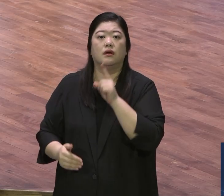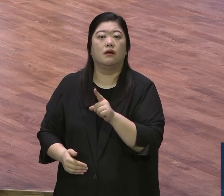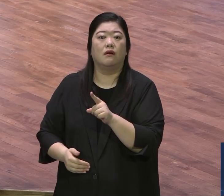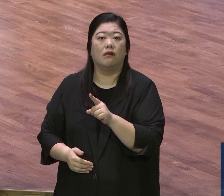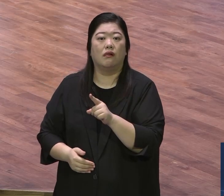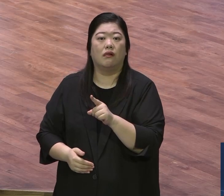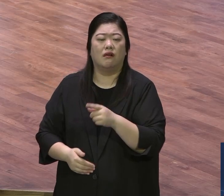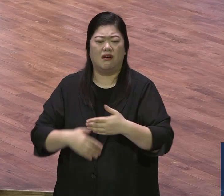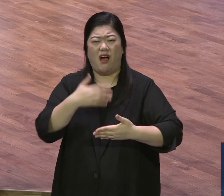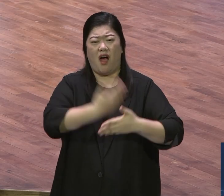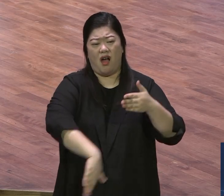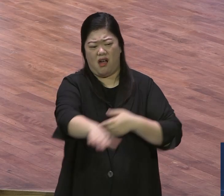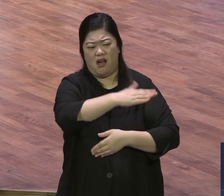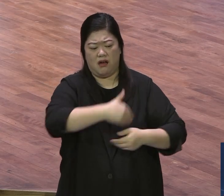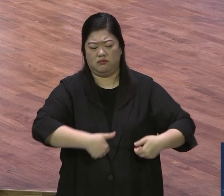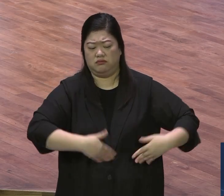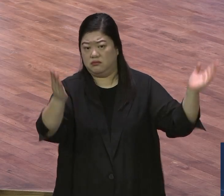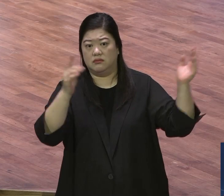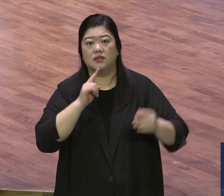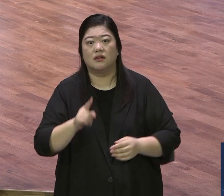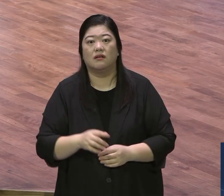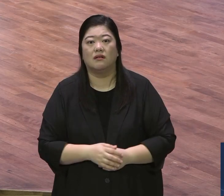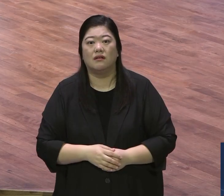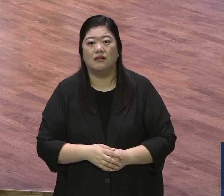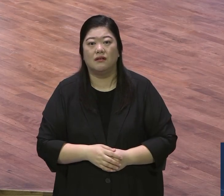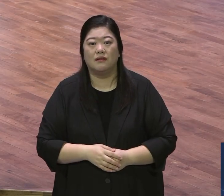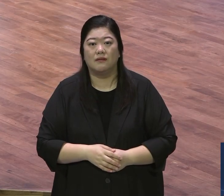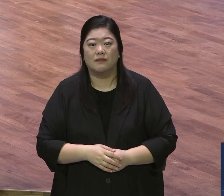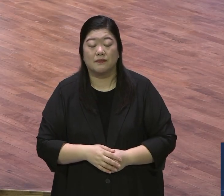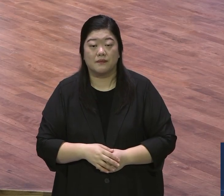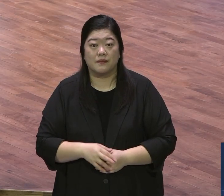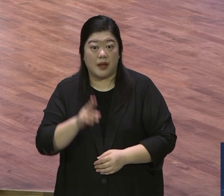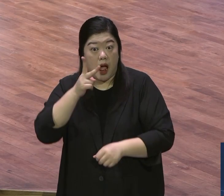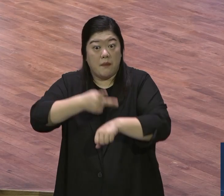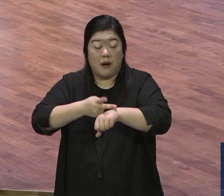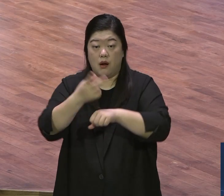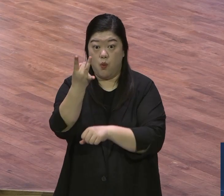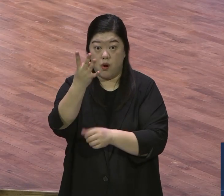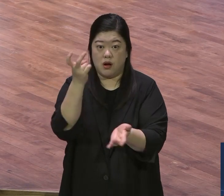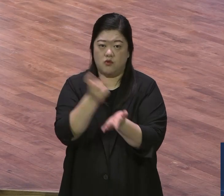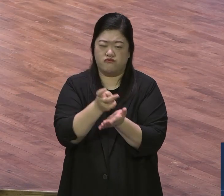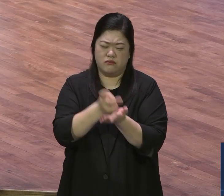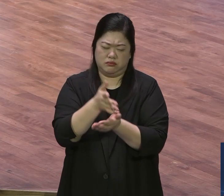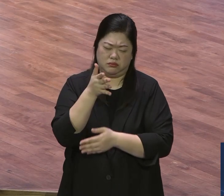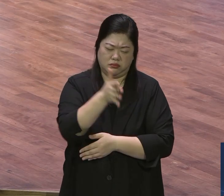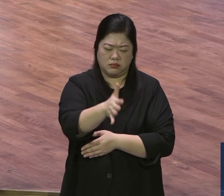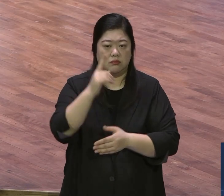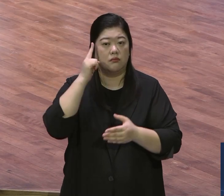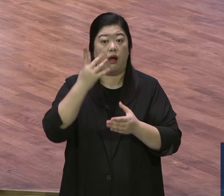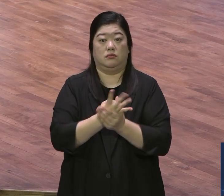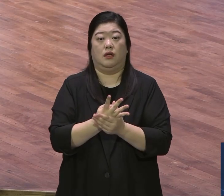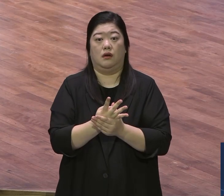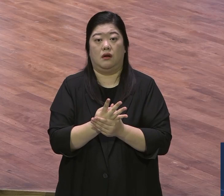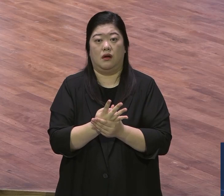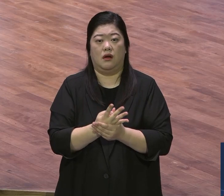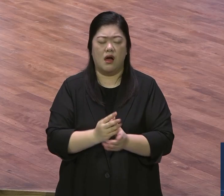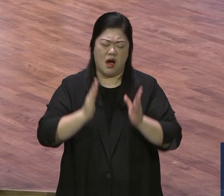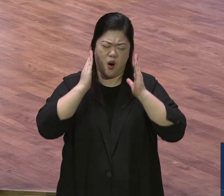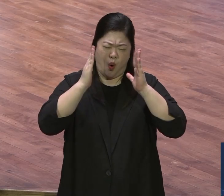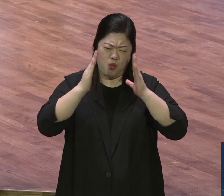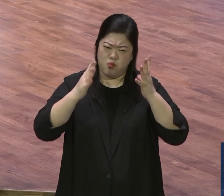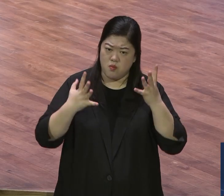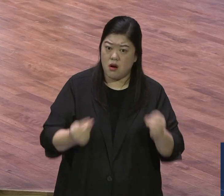사도 바울은 과거의 낡은 율법 율법학자예요 이 사람이 무진장 공부만 하는